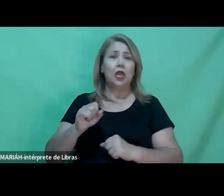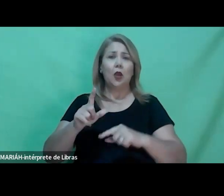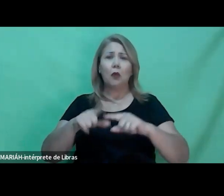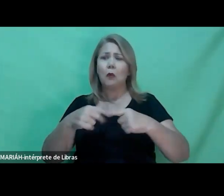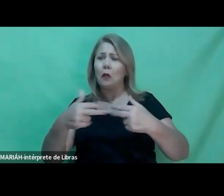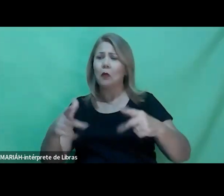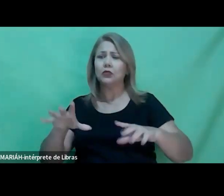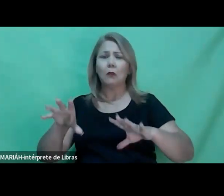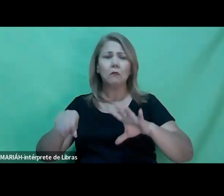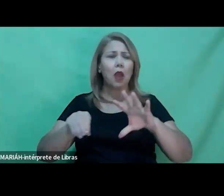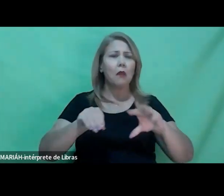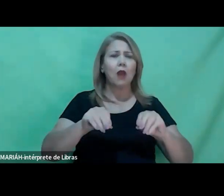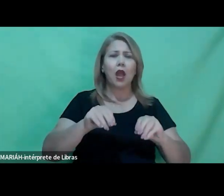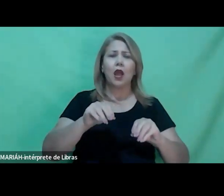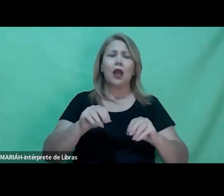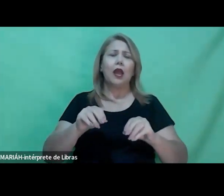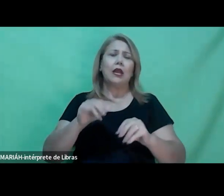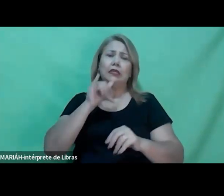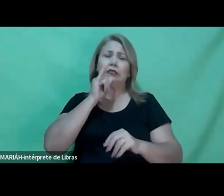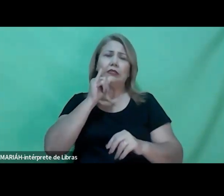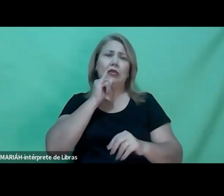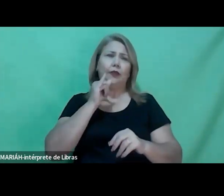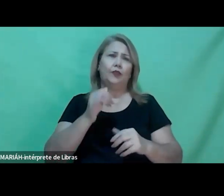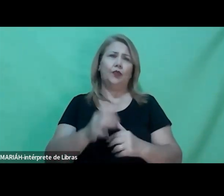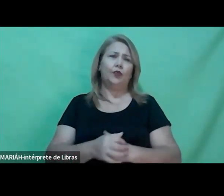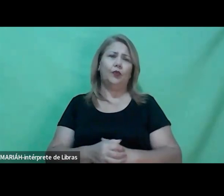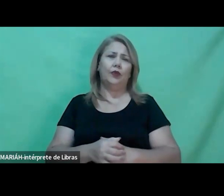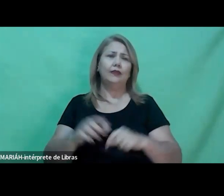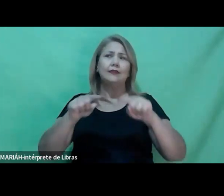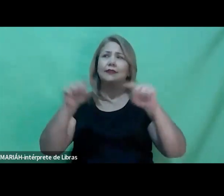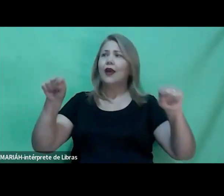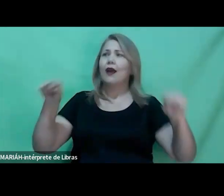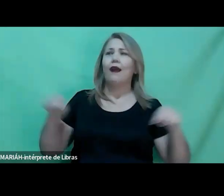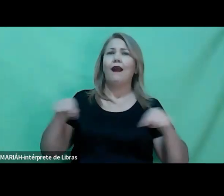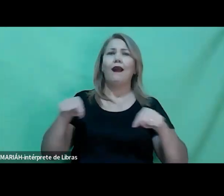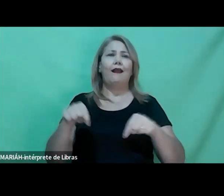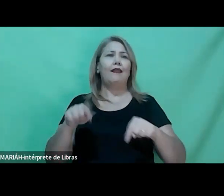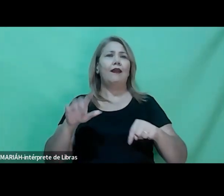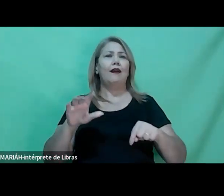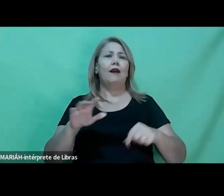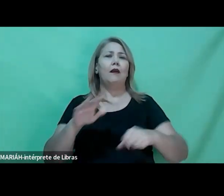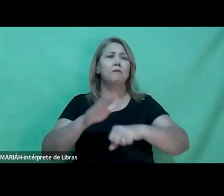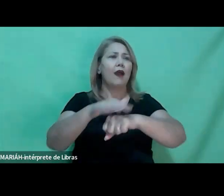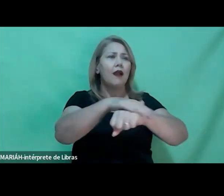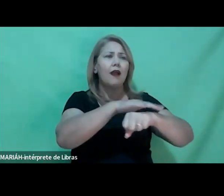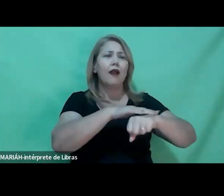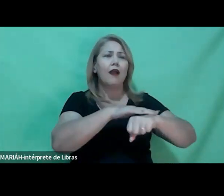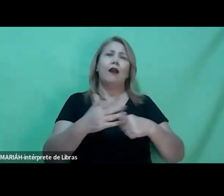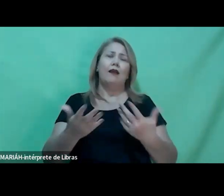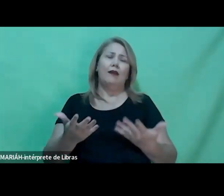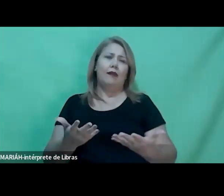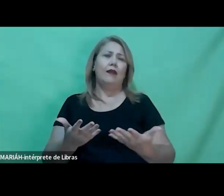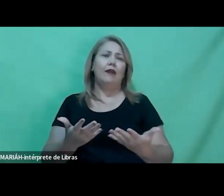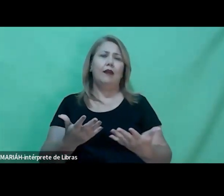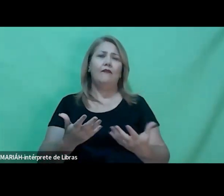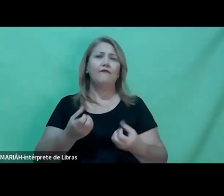ejemplo esta misma sala tenemos información por conexión directa esta información la